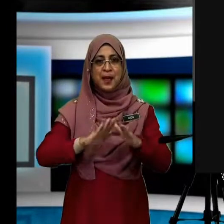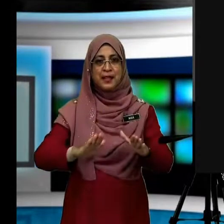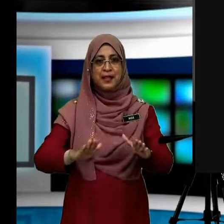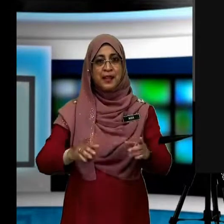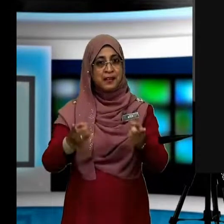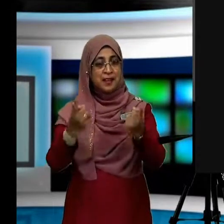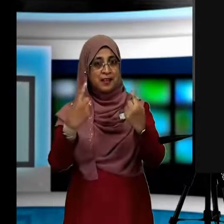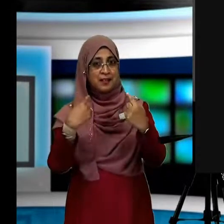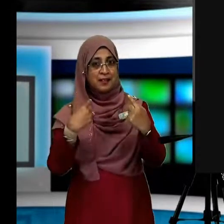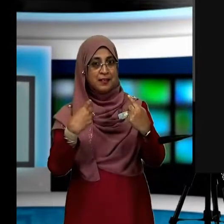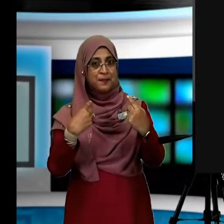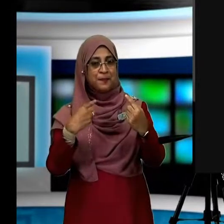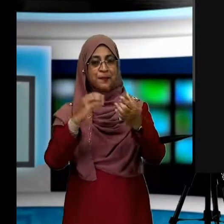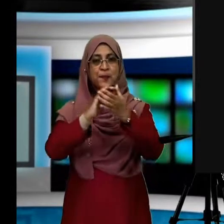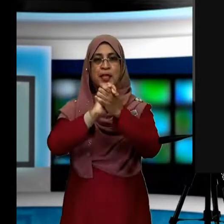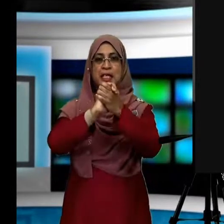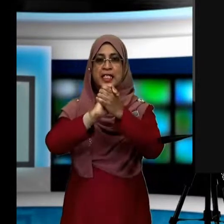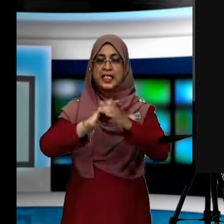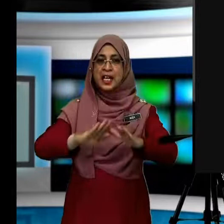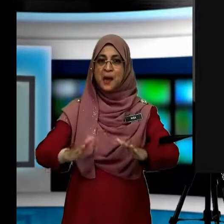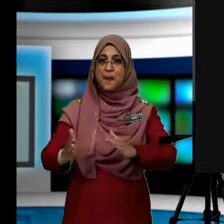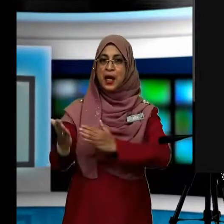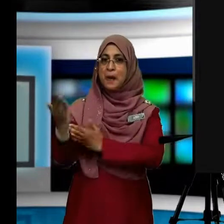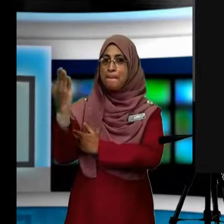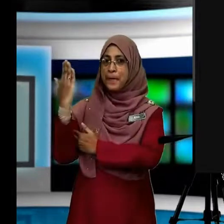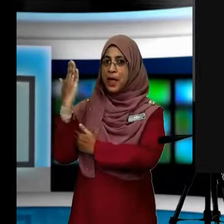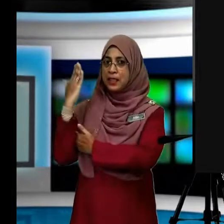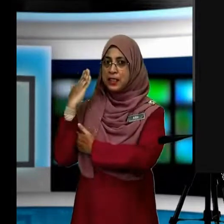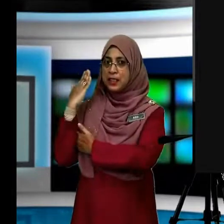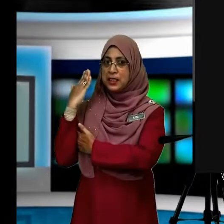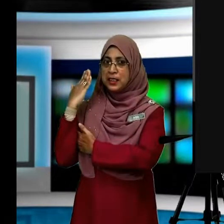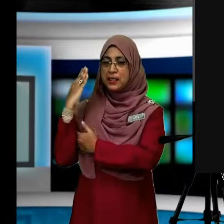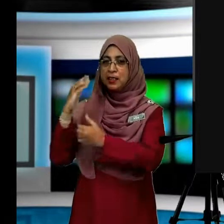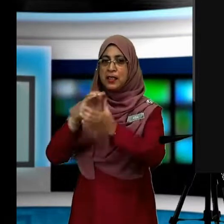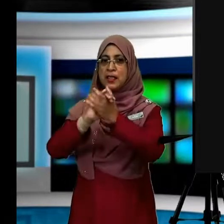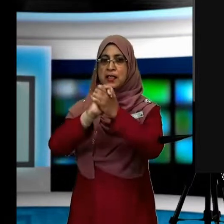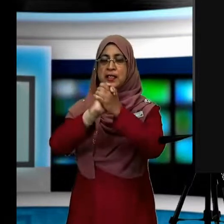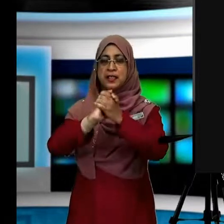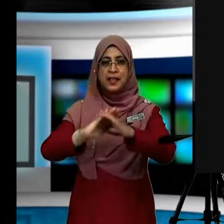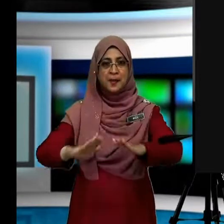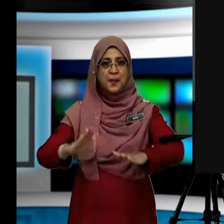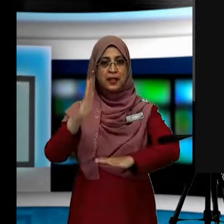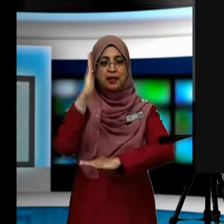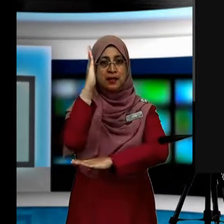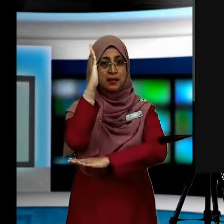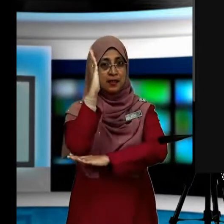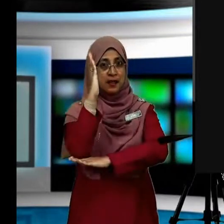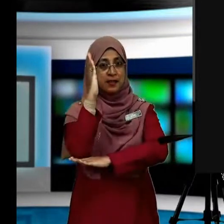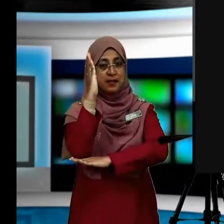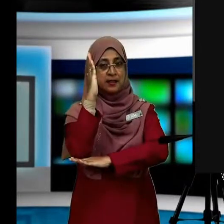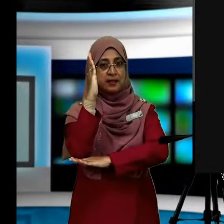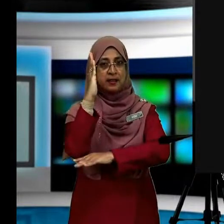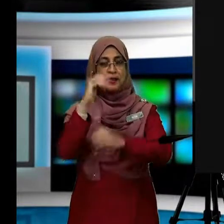datang selamat pagi selamat tengahari